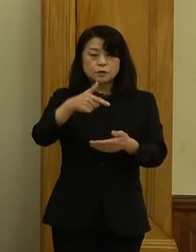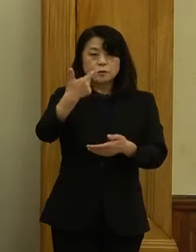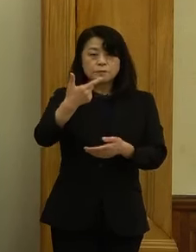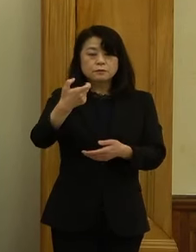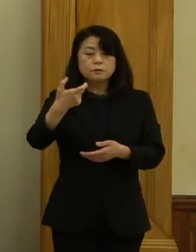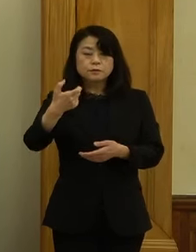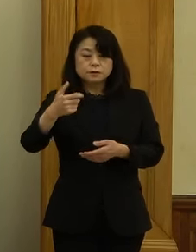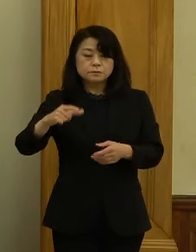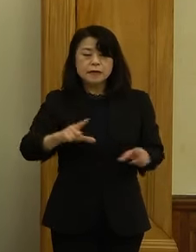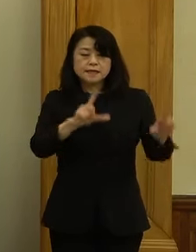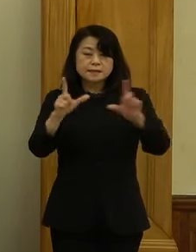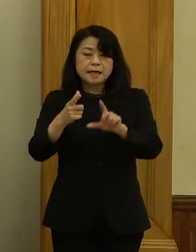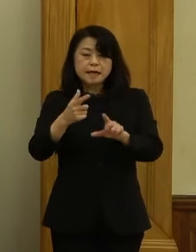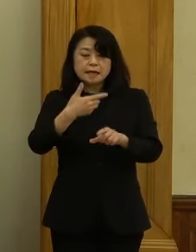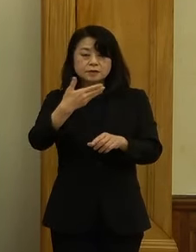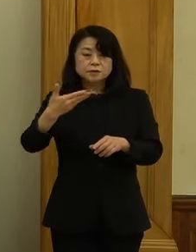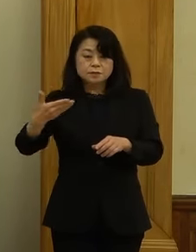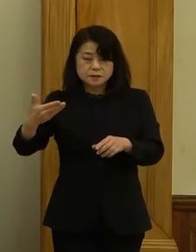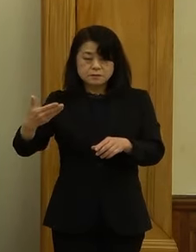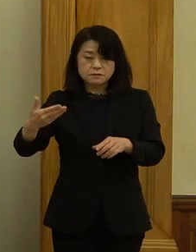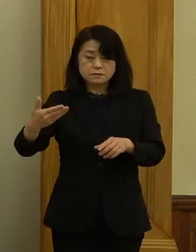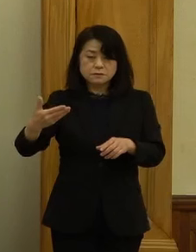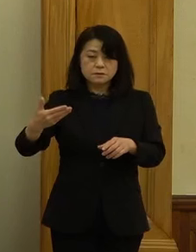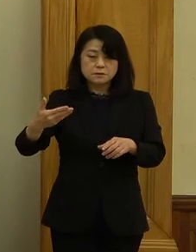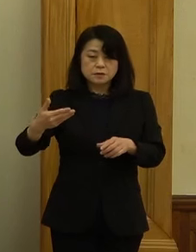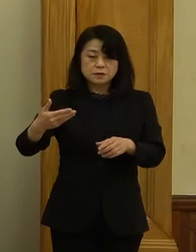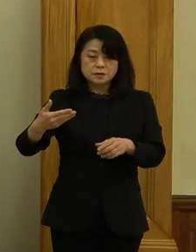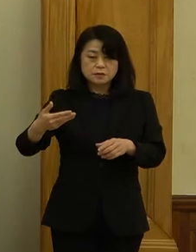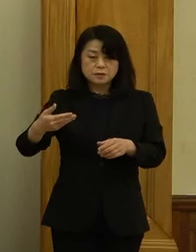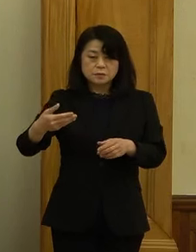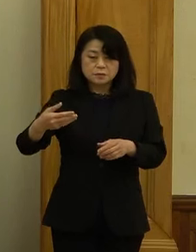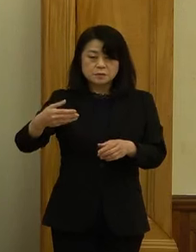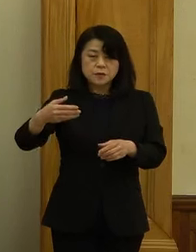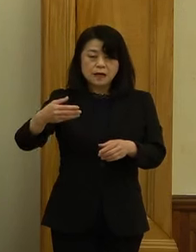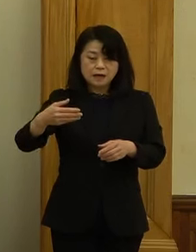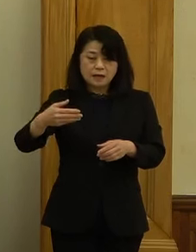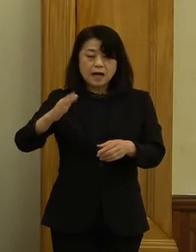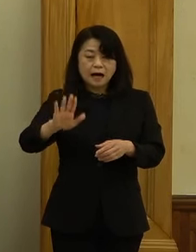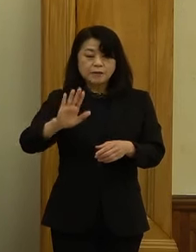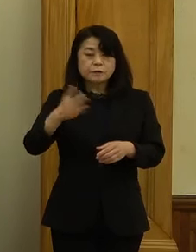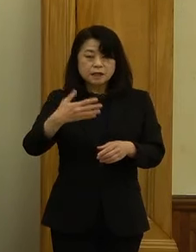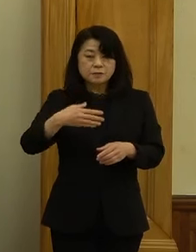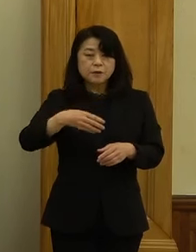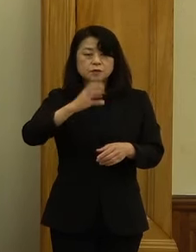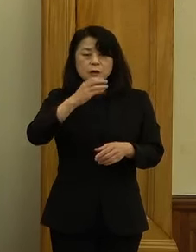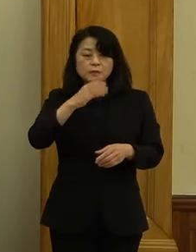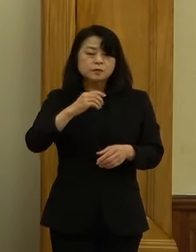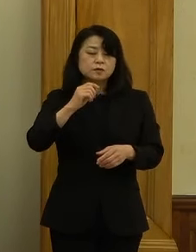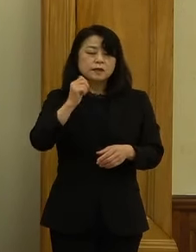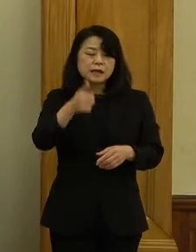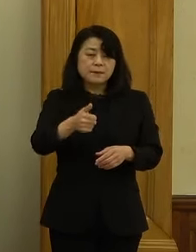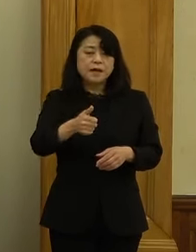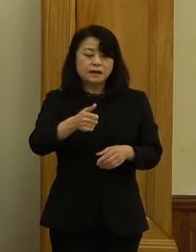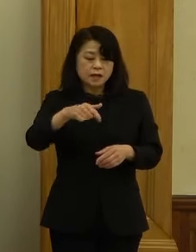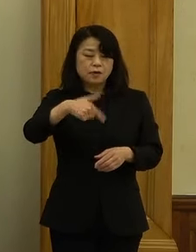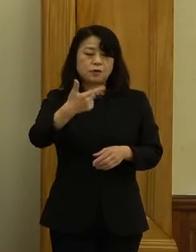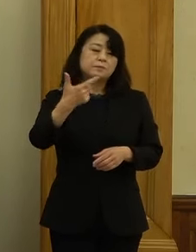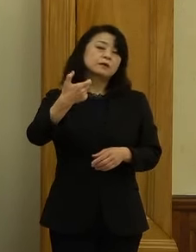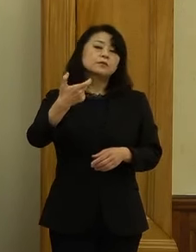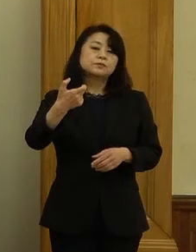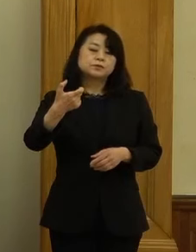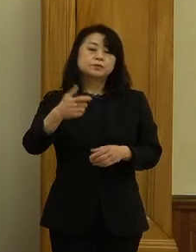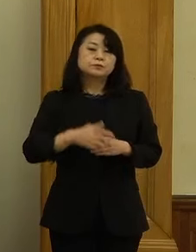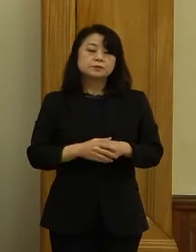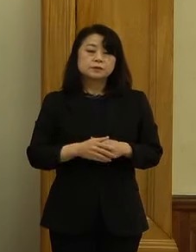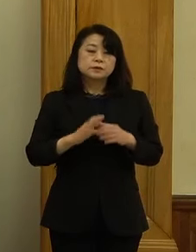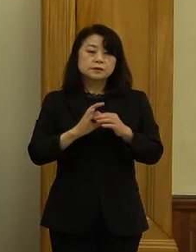はあの生活様子としては水は来てるけれどもまだあの金魚水としては使えないというものは660ということになってますの